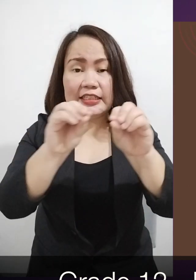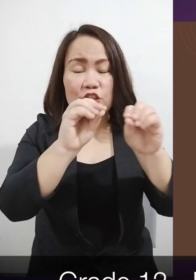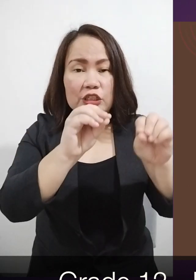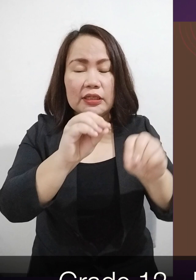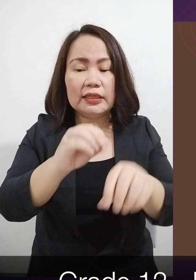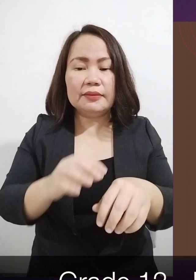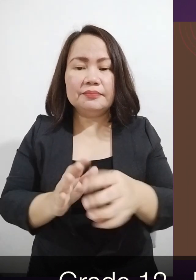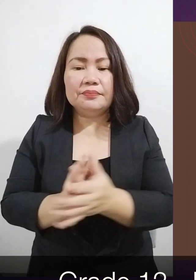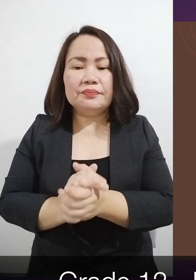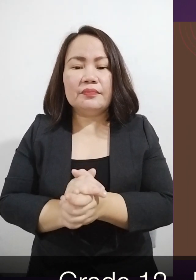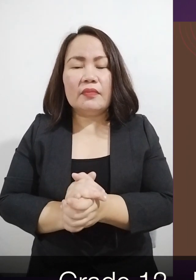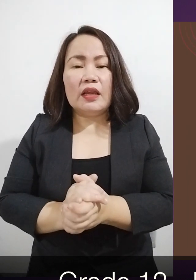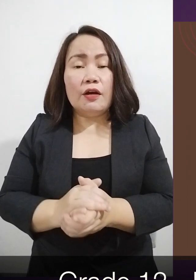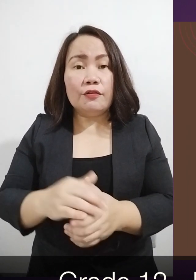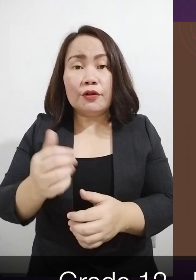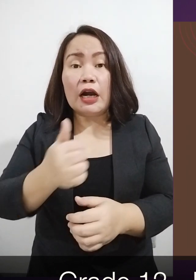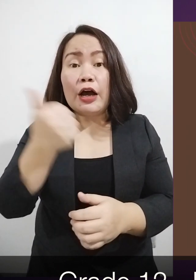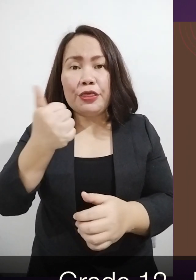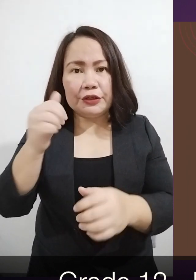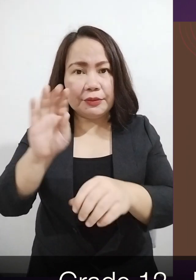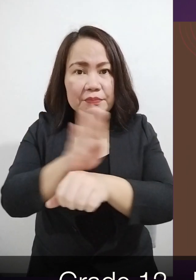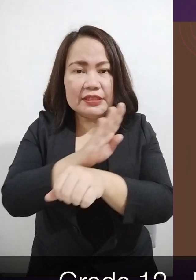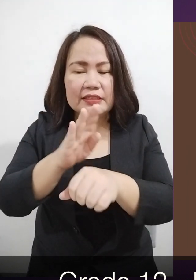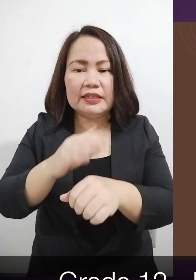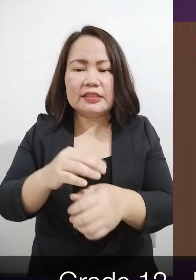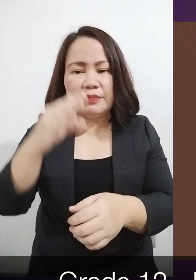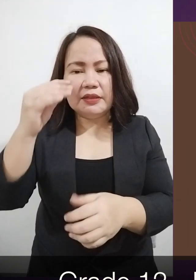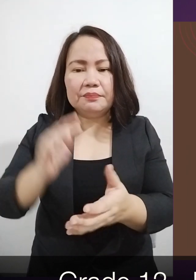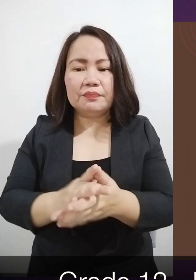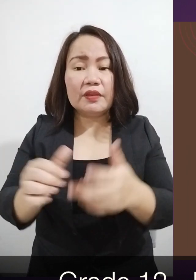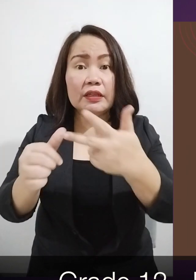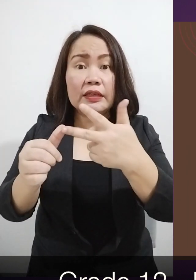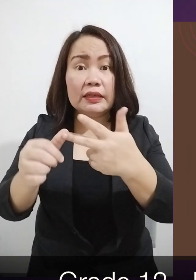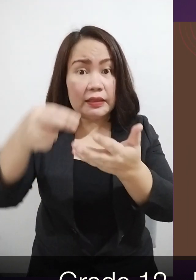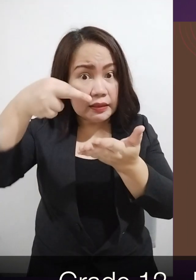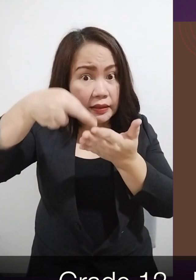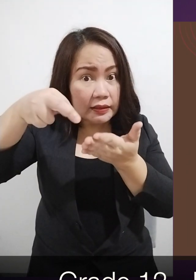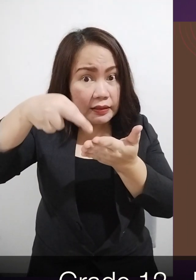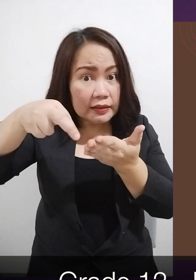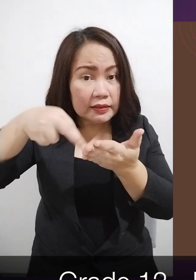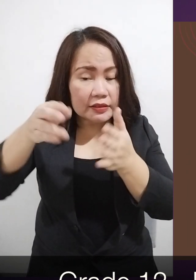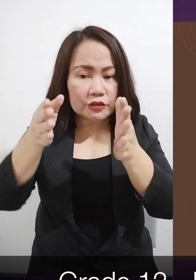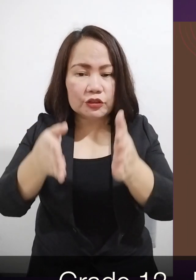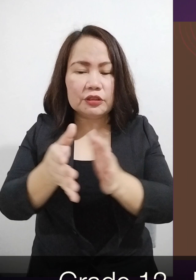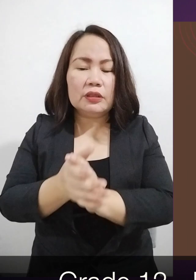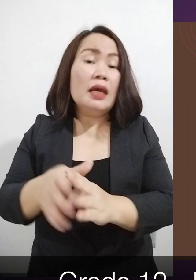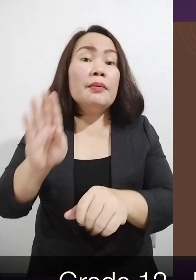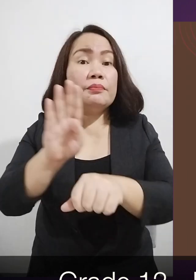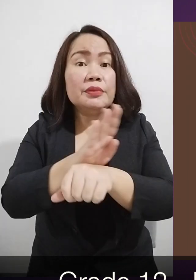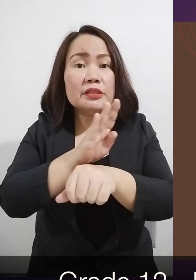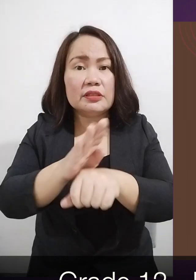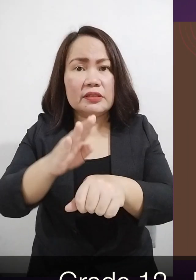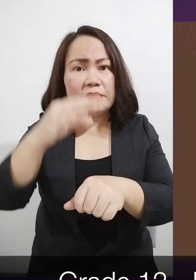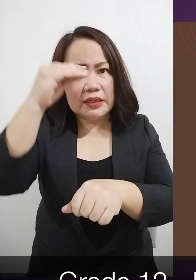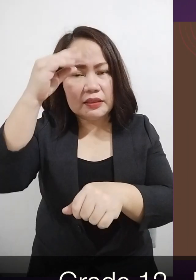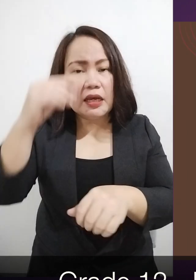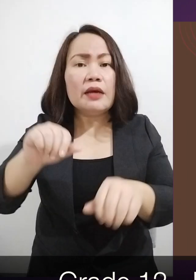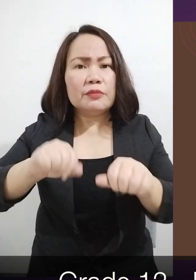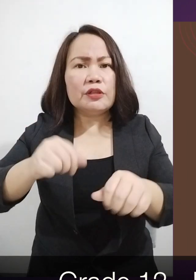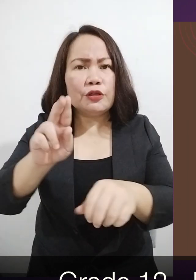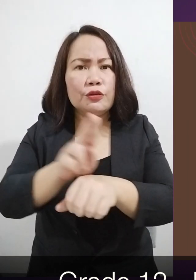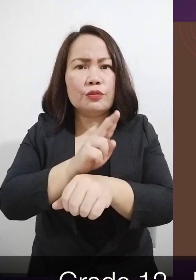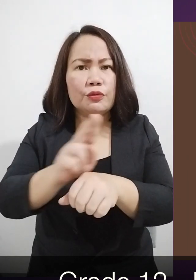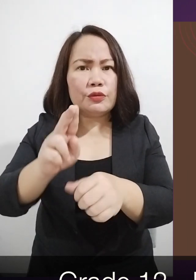sa pagnenegosyo sa iba pang mga negosyante. 3. Researcher. Ang negosyante ay maaring gamitin siya bilang